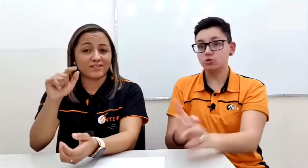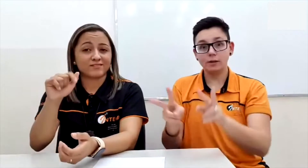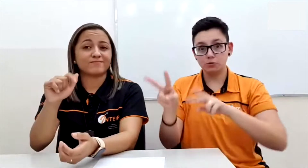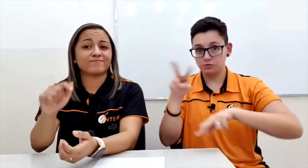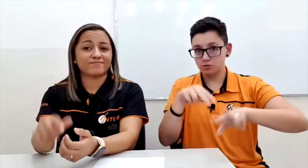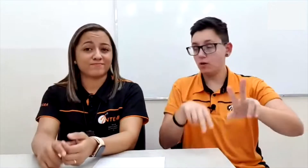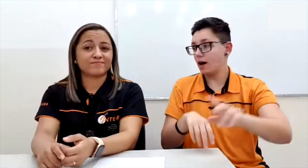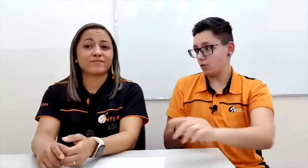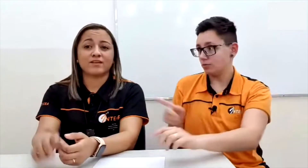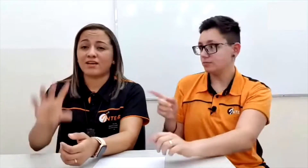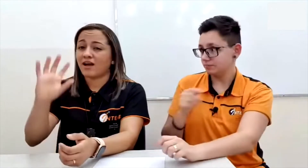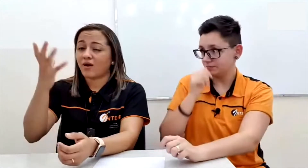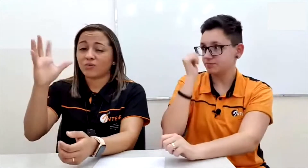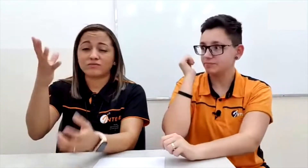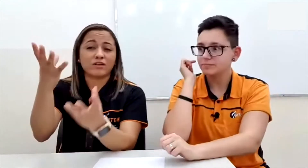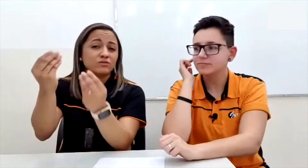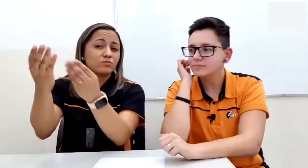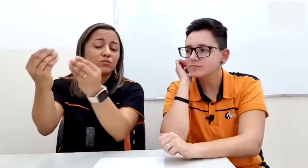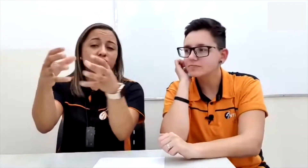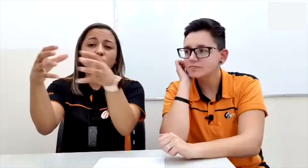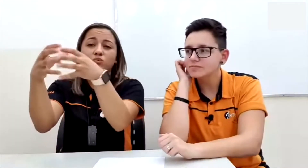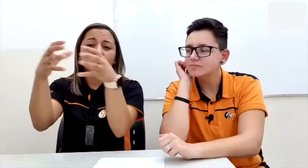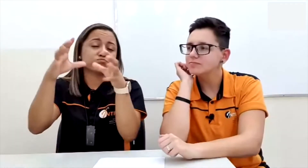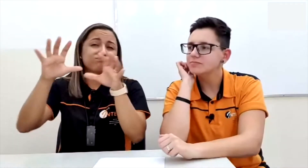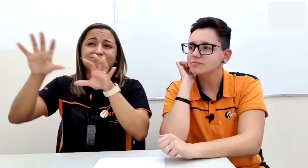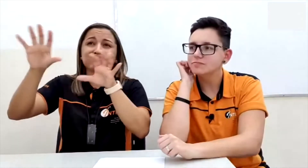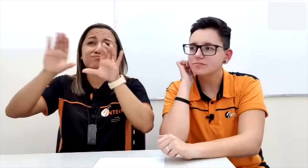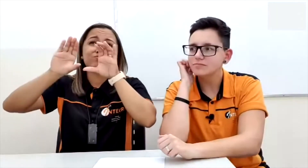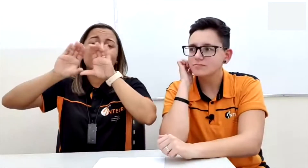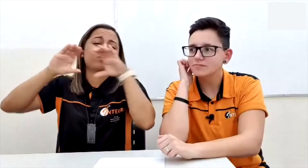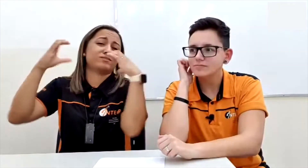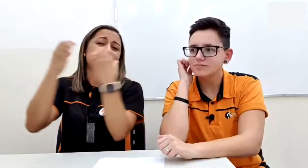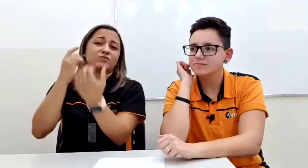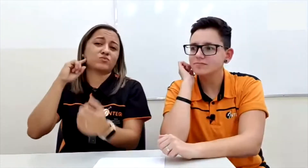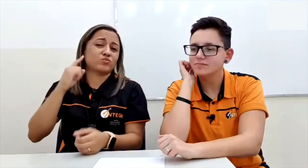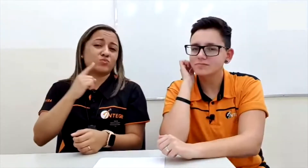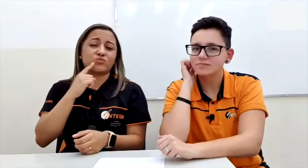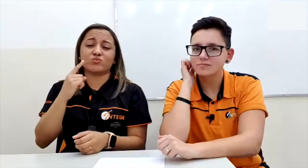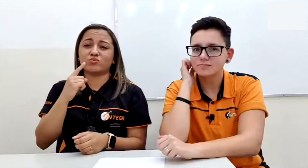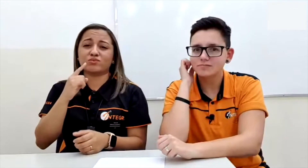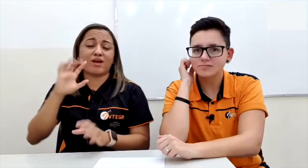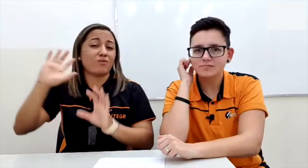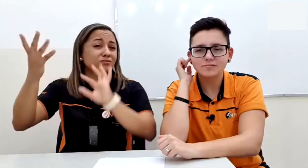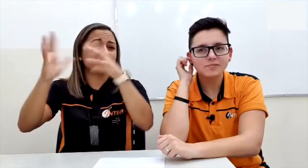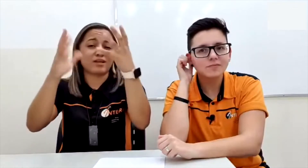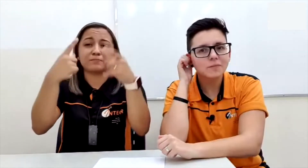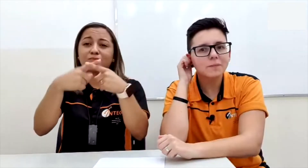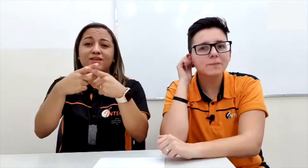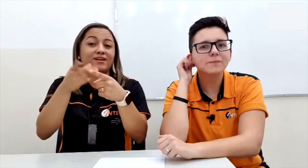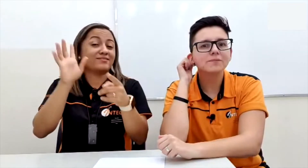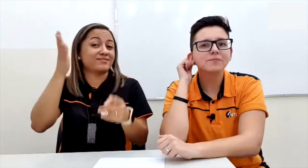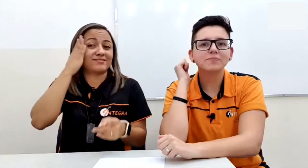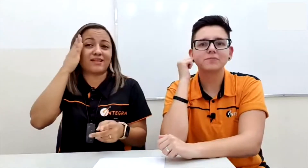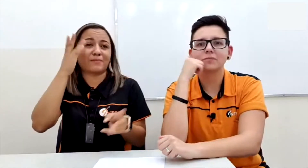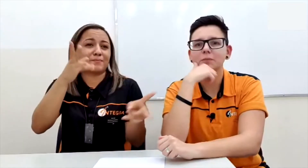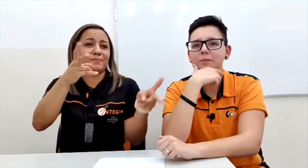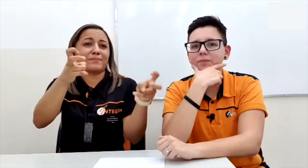muito visual. É isso mesmo. Acontece muito também em vários grupos aí na comunidade surda,